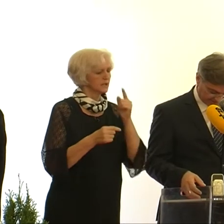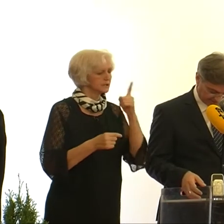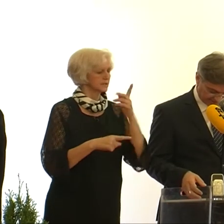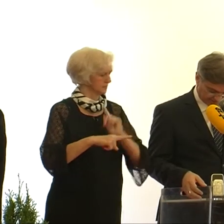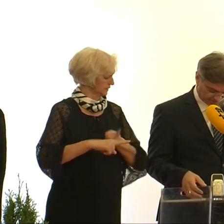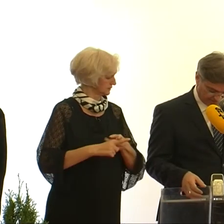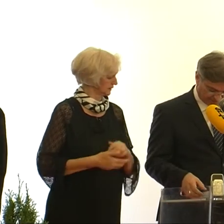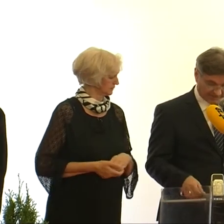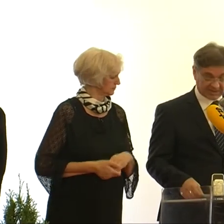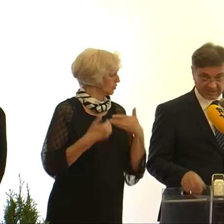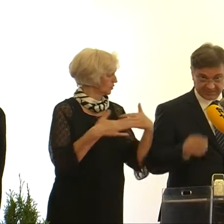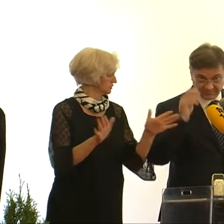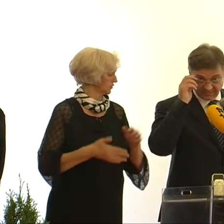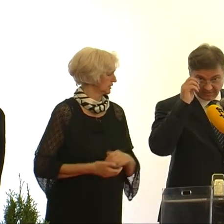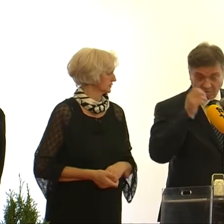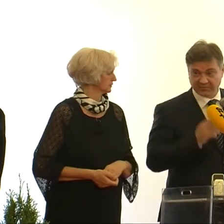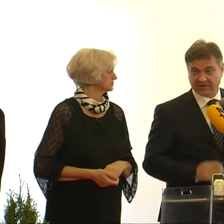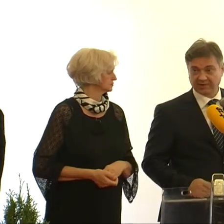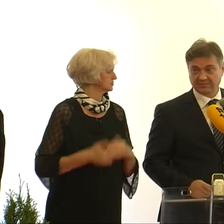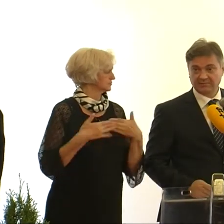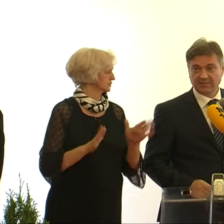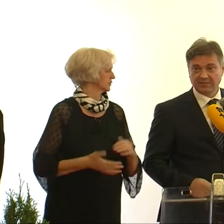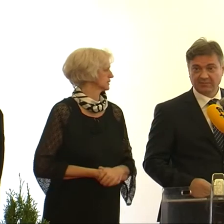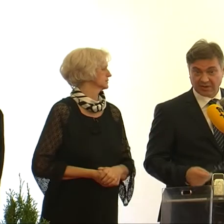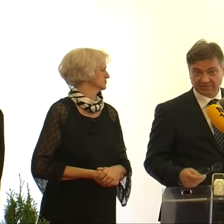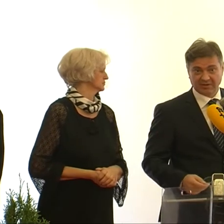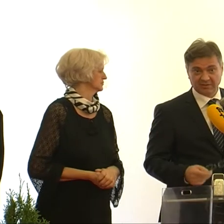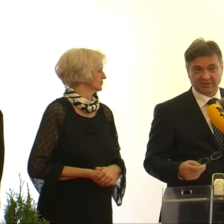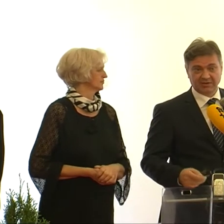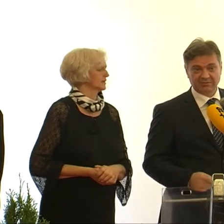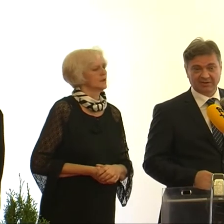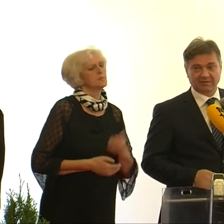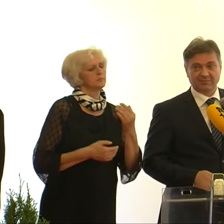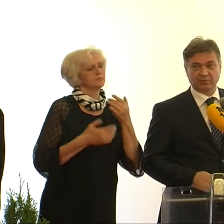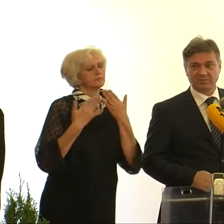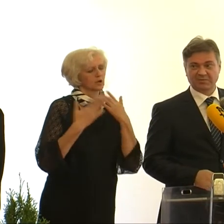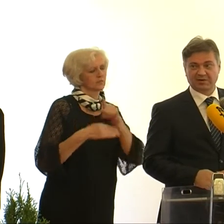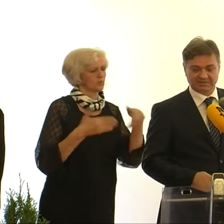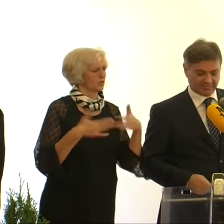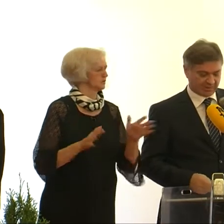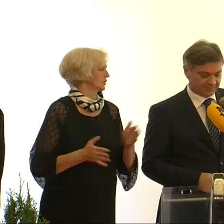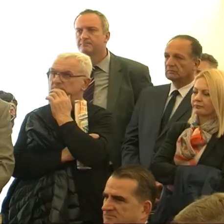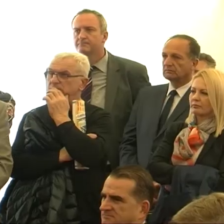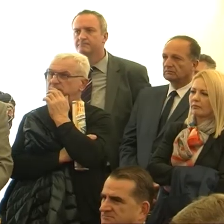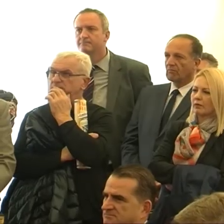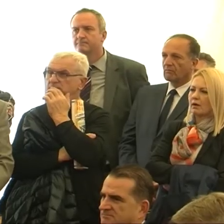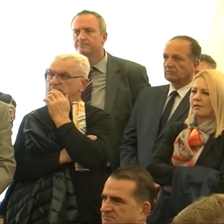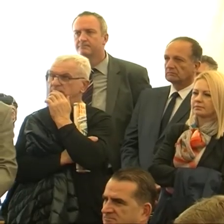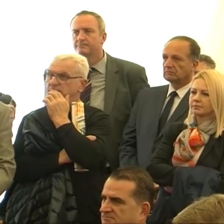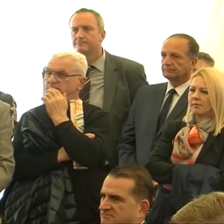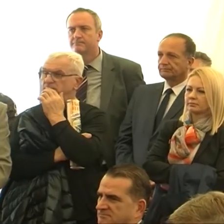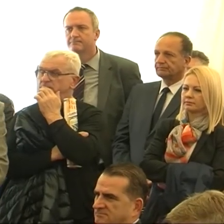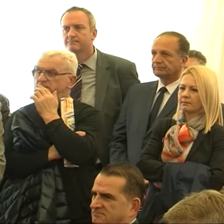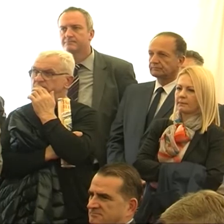ima strateški značaj jer promovira privredu cijelog regiona povezujući i otvarajući nove poslovne priče. Ukupan